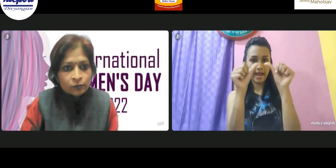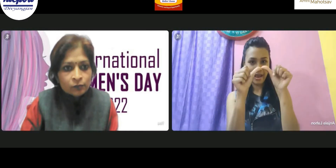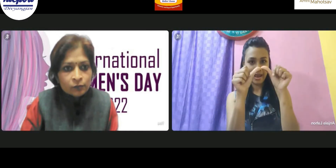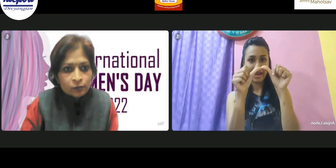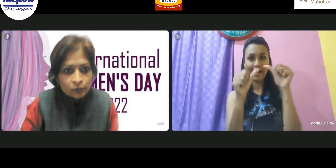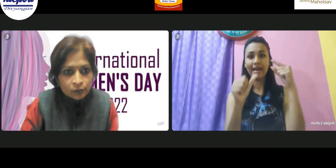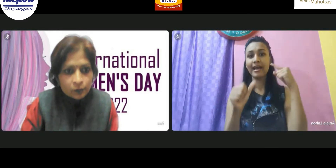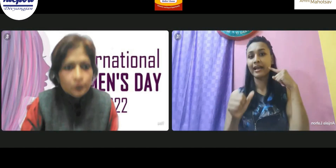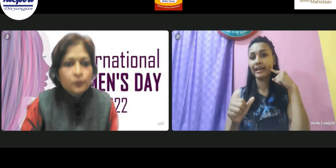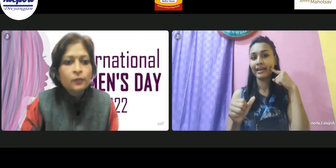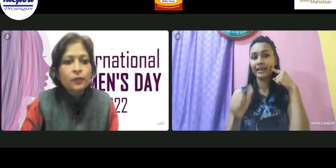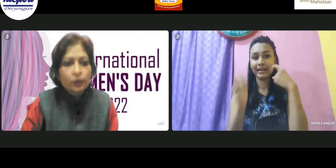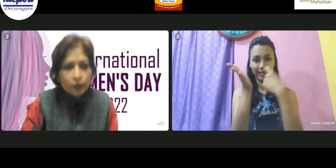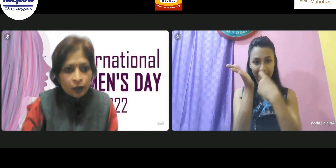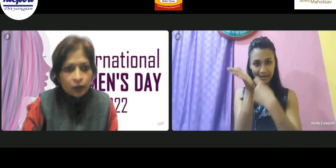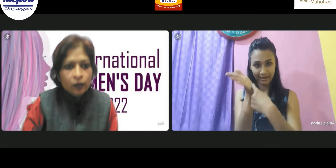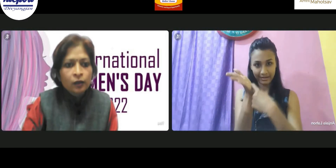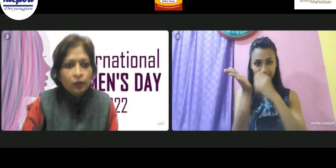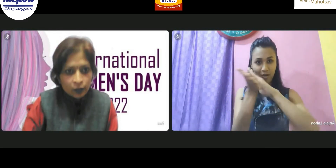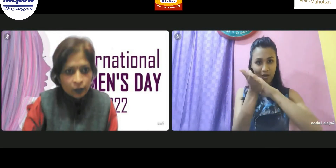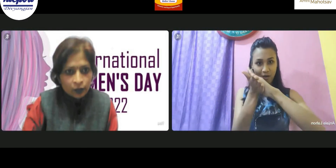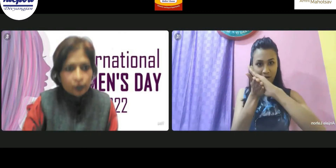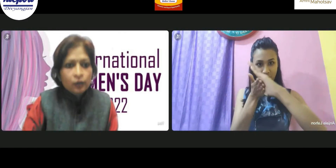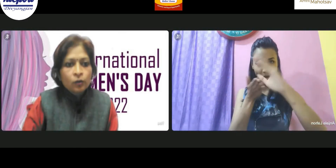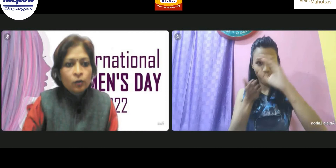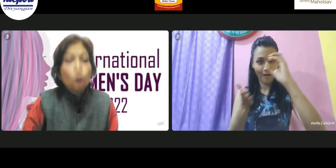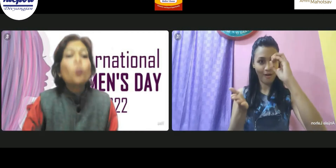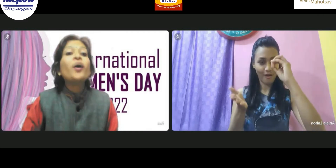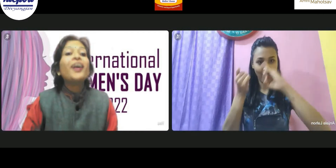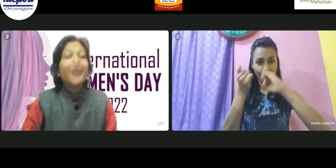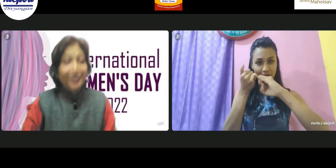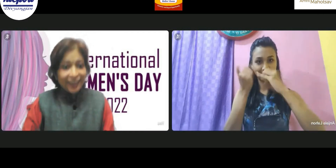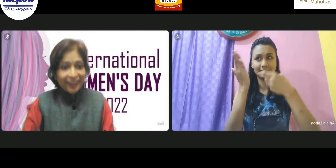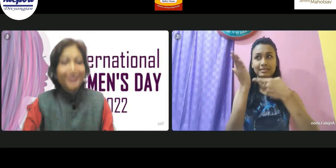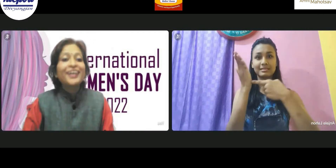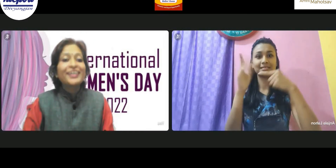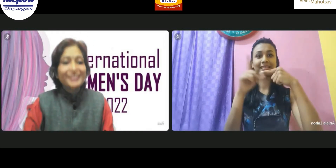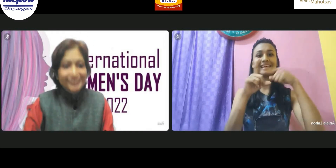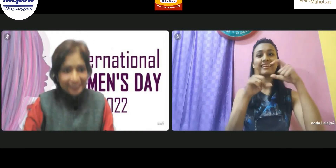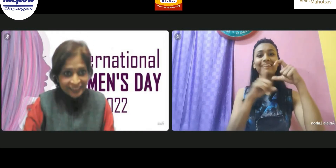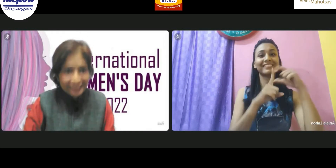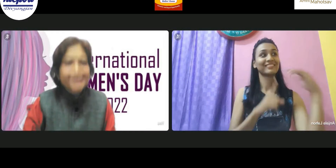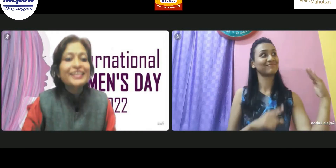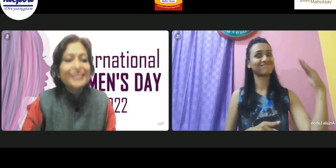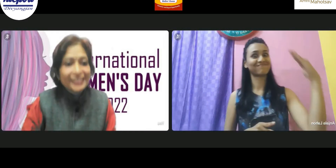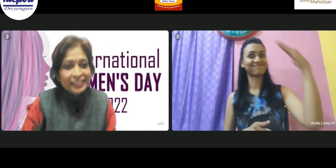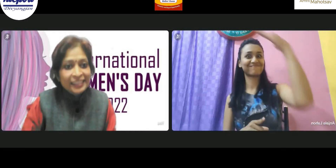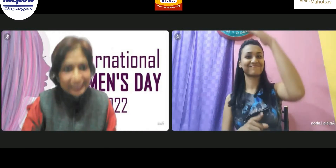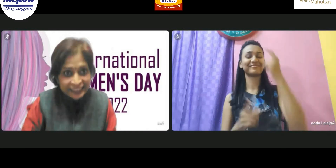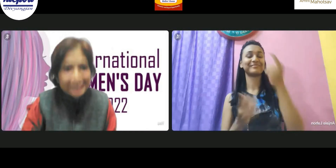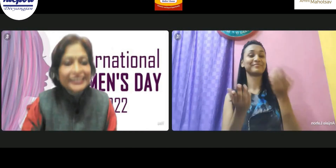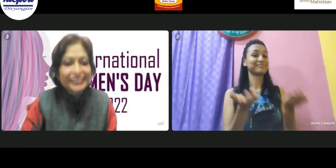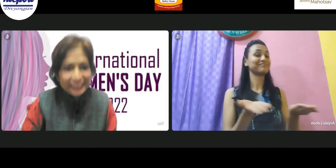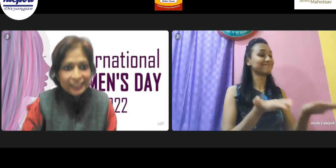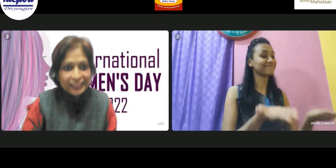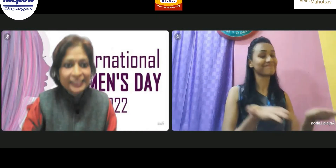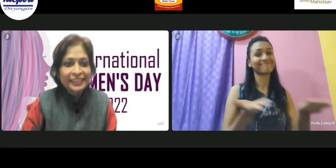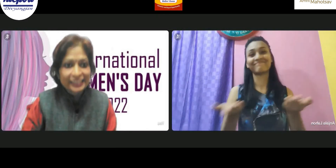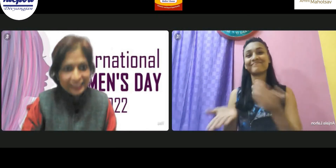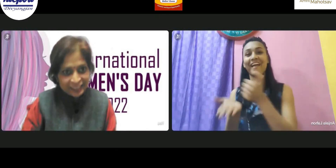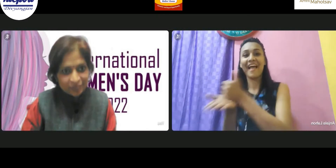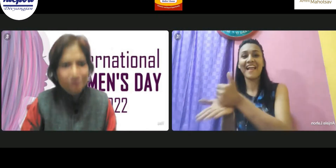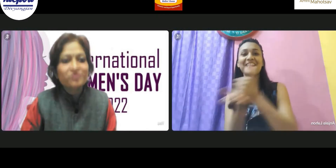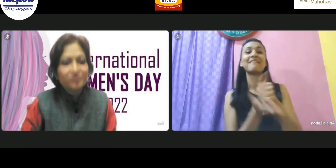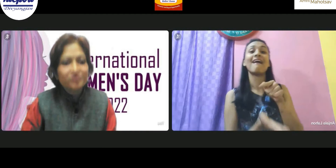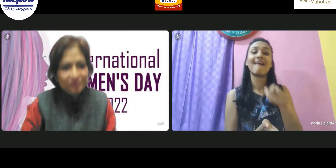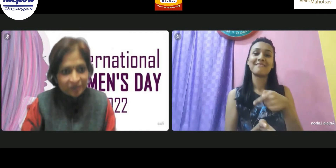बनना। मैं बचपन से ही एयर होस्टेस बनना चाहती थी। मुझे बहुत अच्छा लगता था एयर होस्टेस बनना,